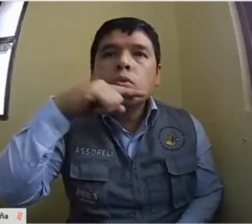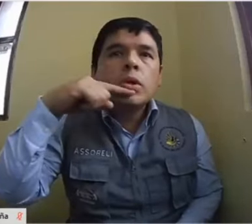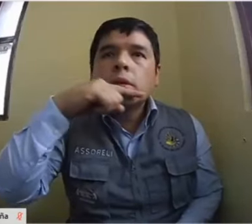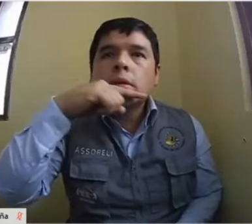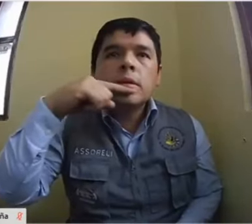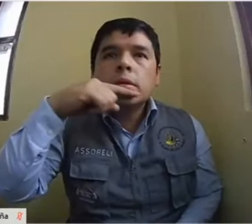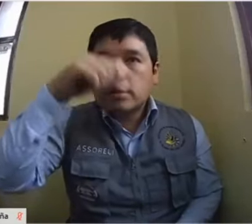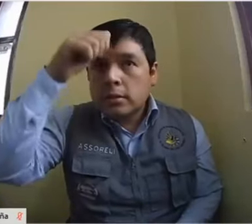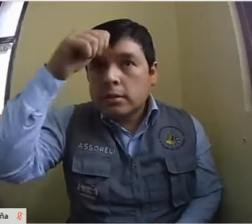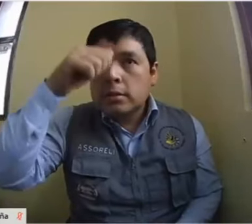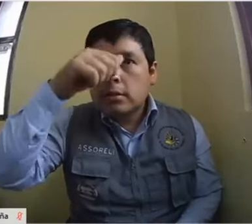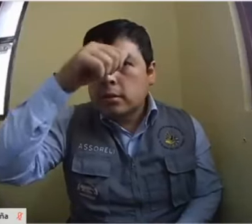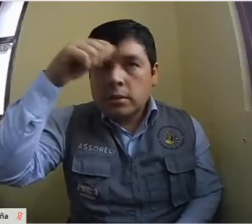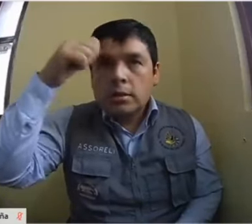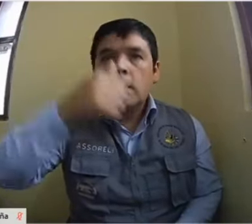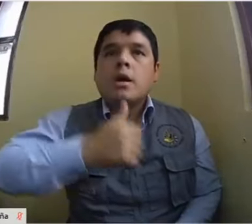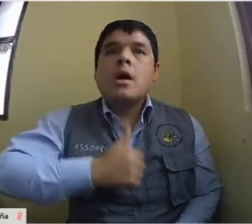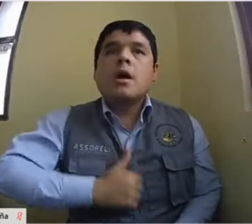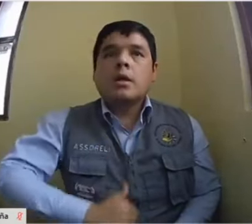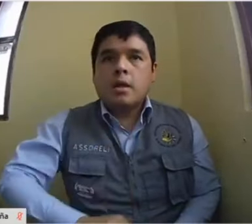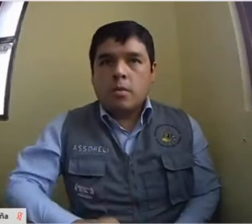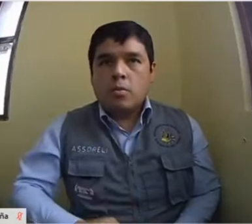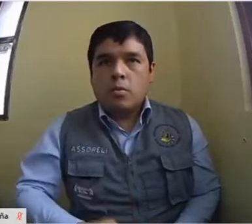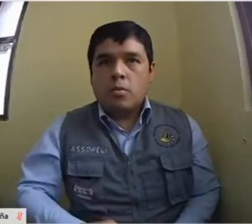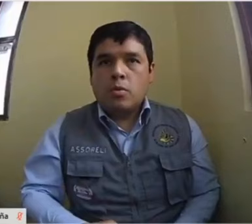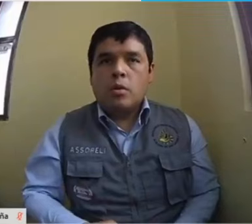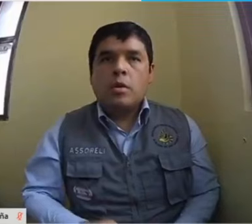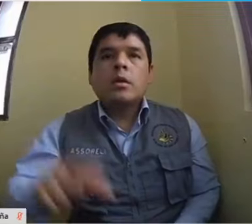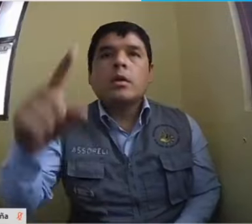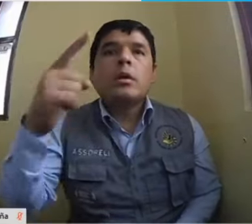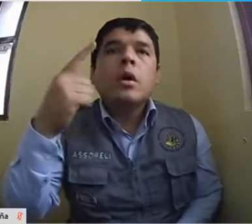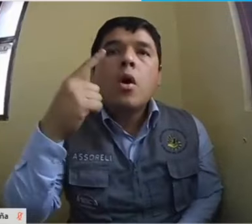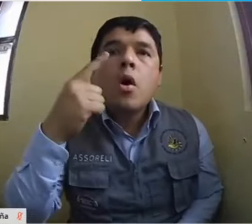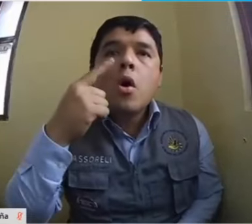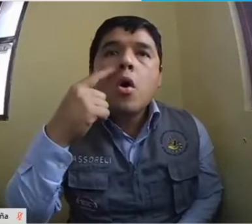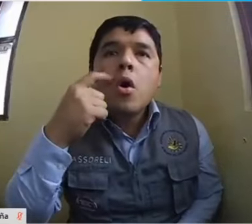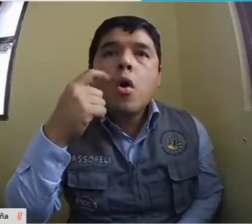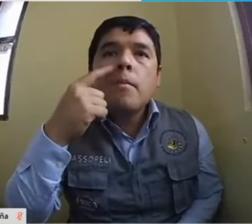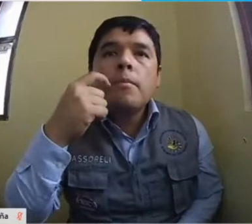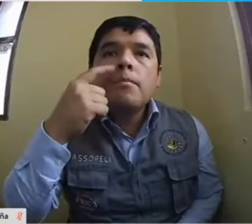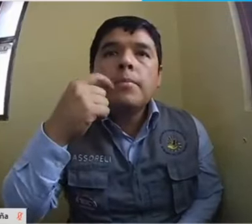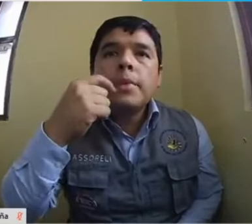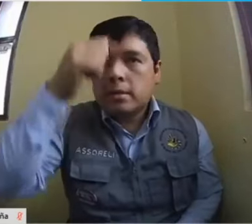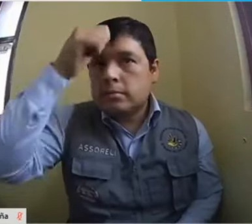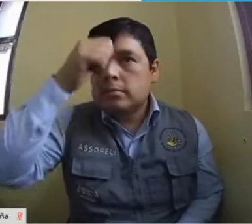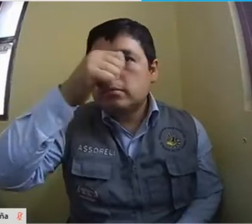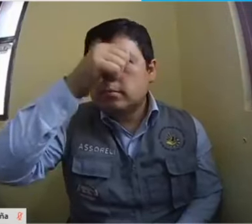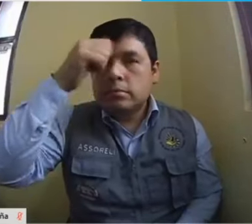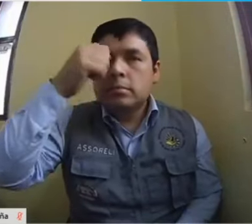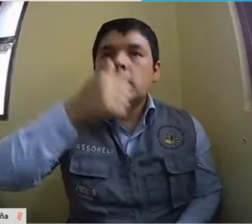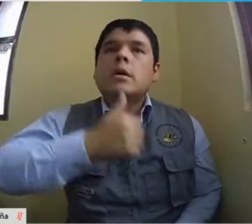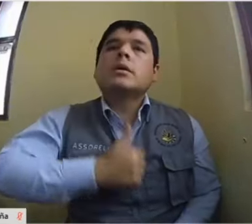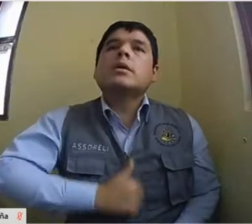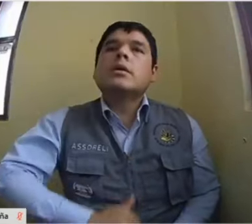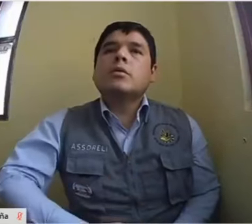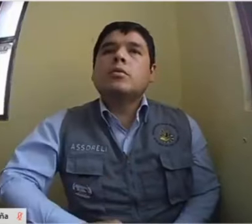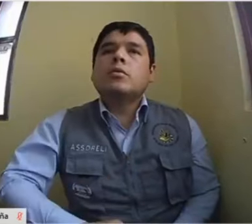Ahijada, mujer, la cruz y desciende el pulgar como hijo. Para ahijado es